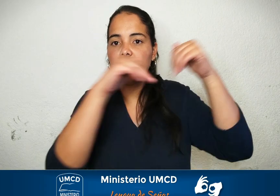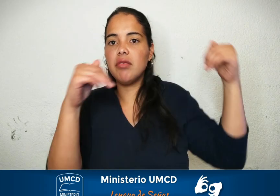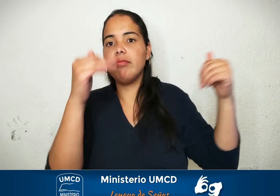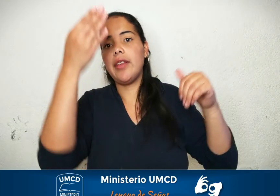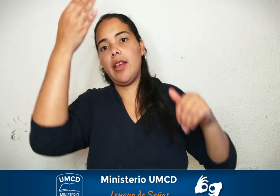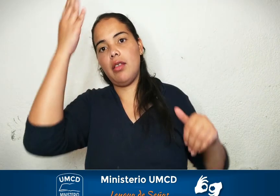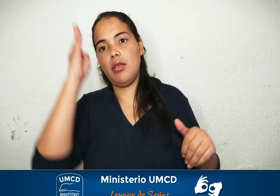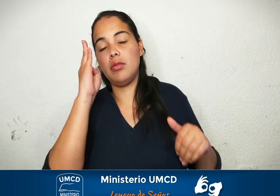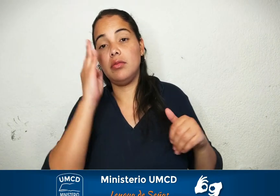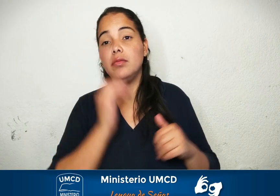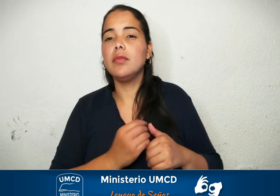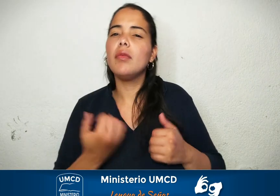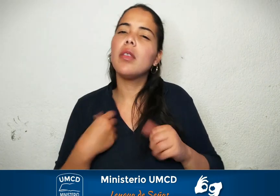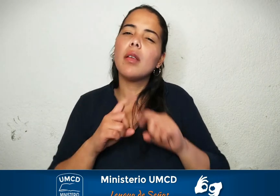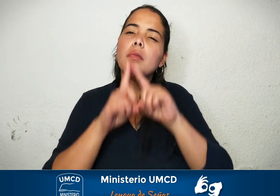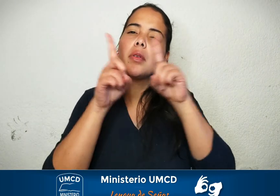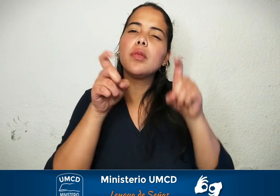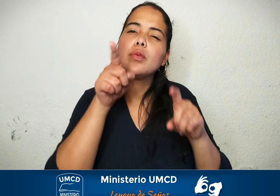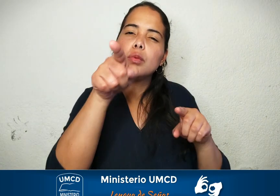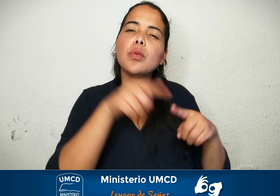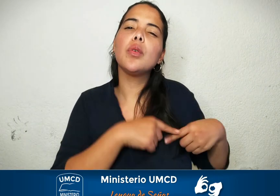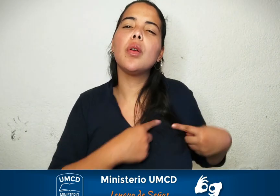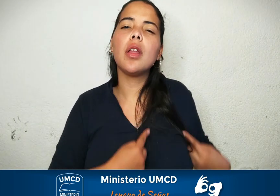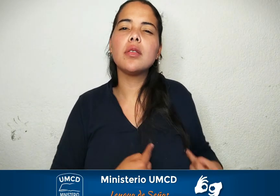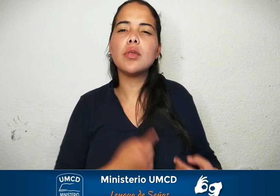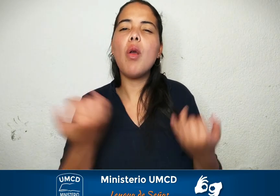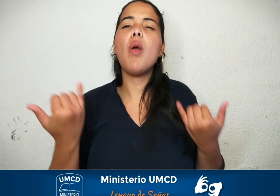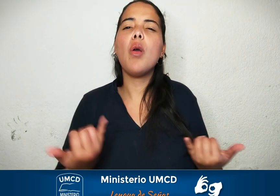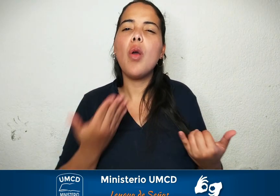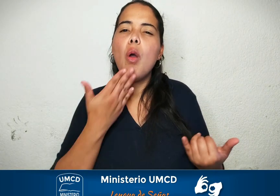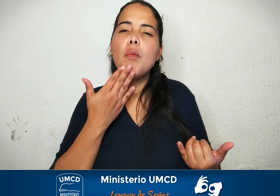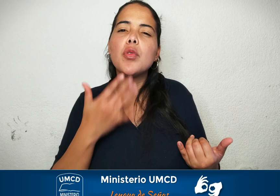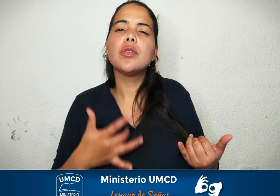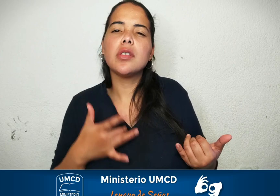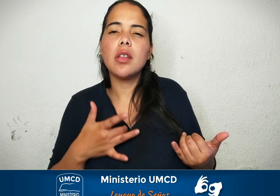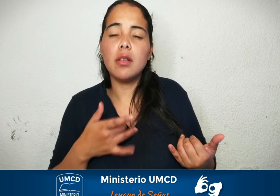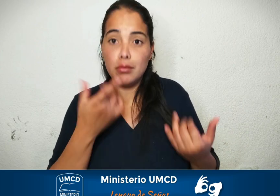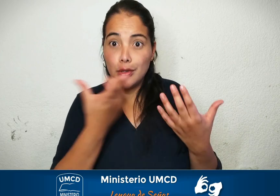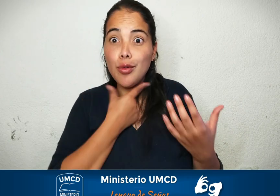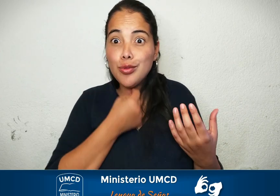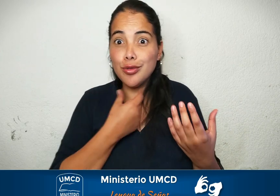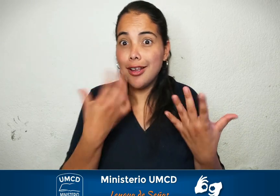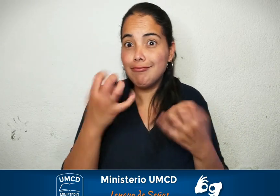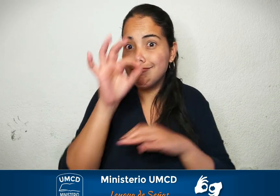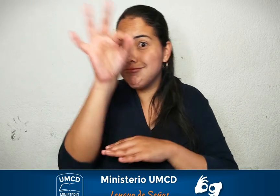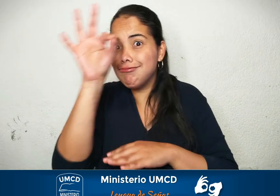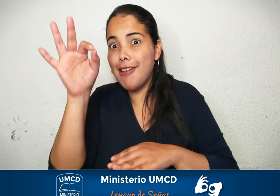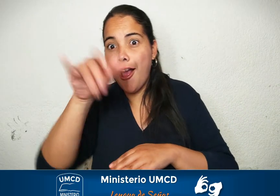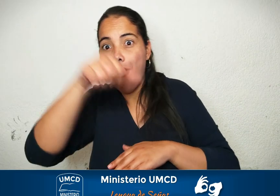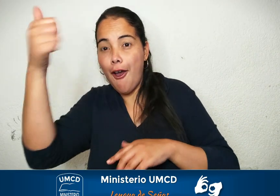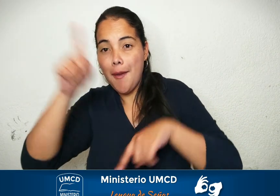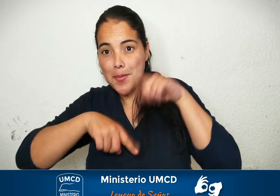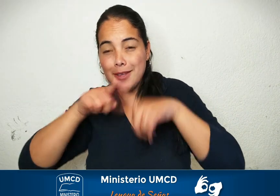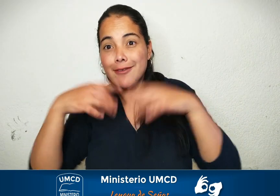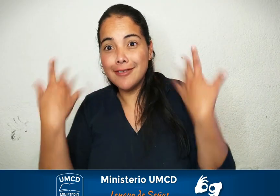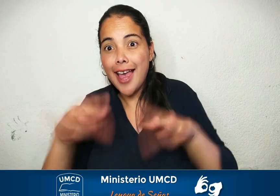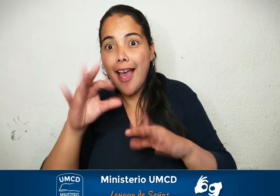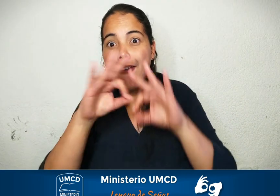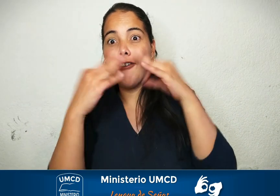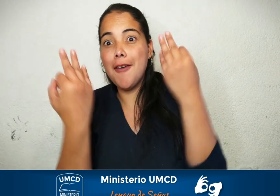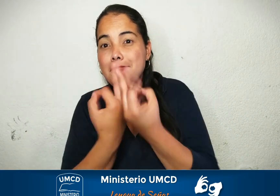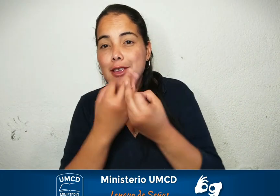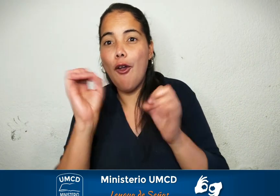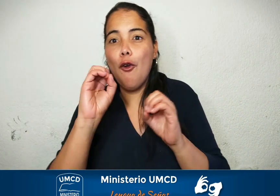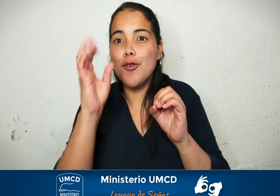desobedecerle a Dios. ¿Cómo está su corazón hoy día? ¿Cómo está su deseo de predicar el Evangelio?